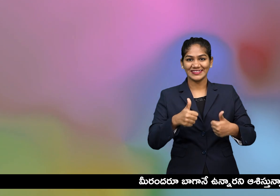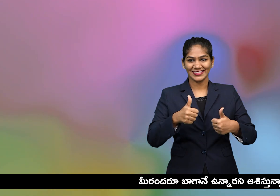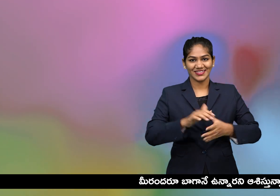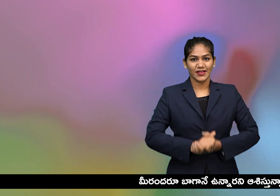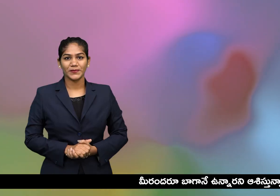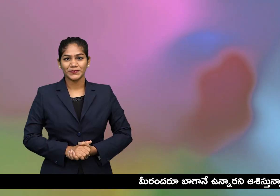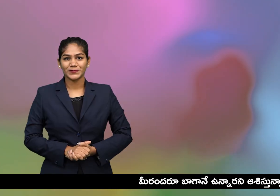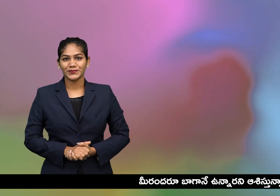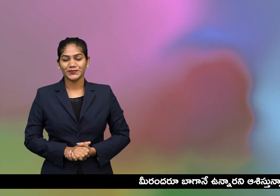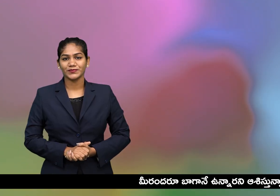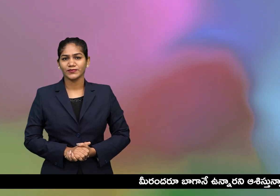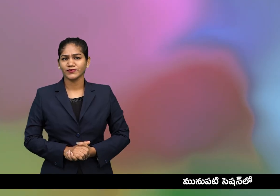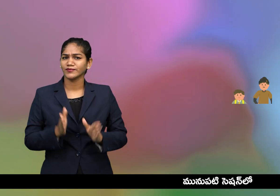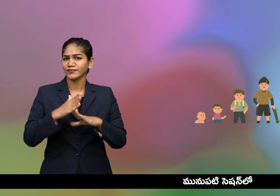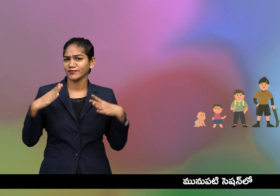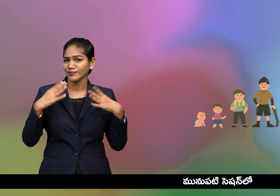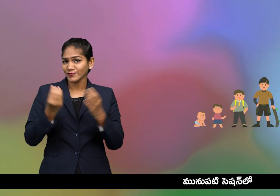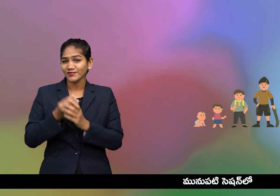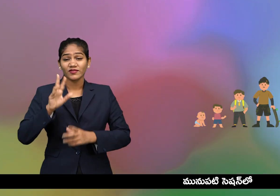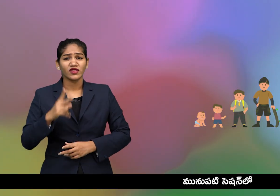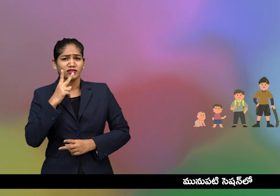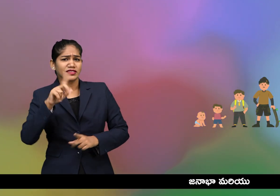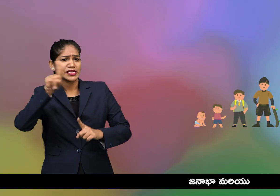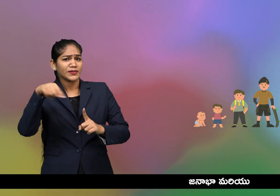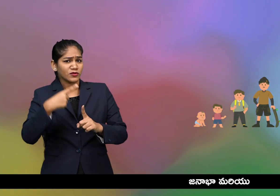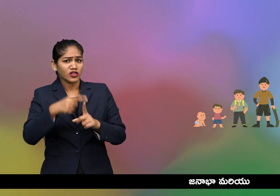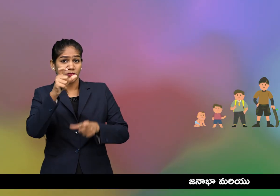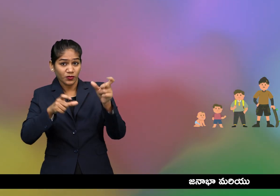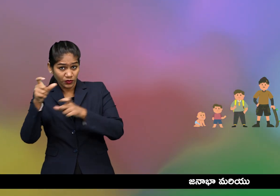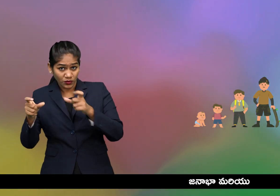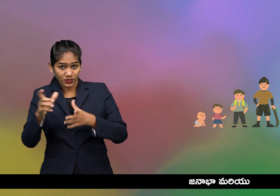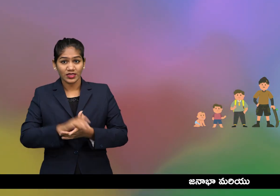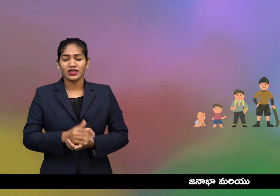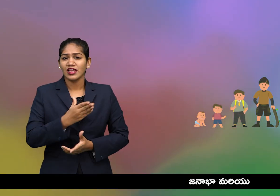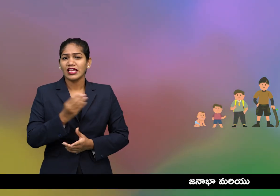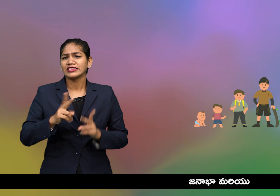ఆశిస్తున్నాను. మునుపటి సెషన్లో జనాభా మరియు